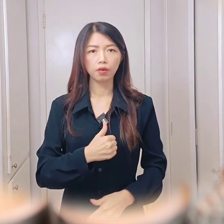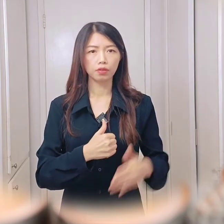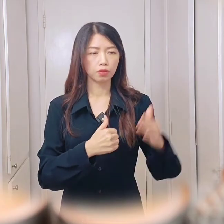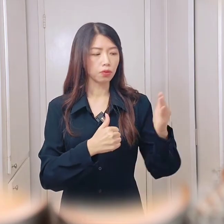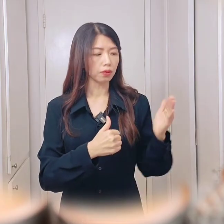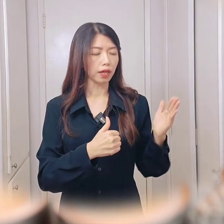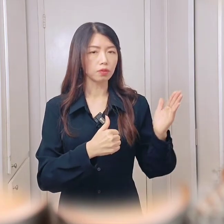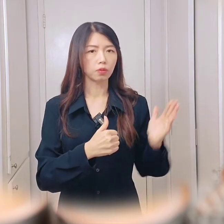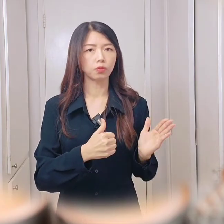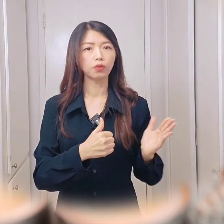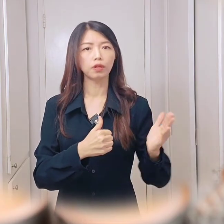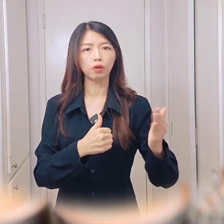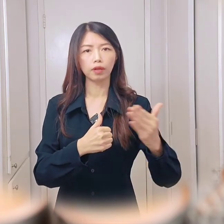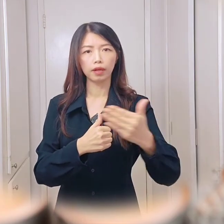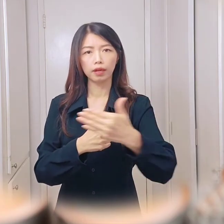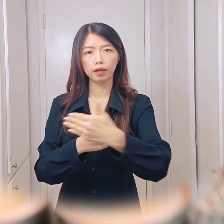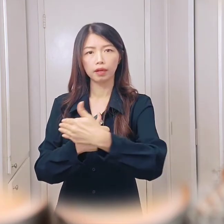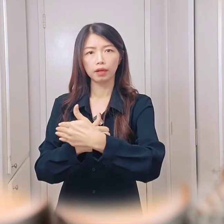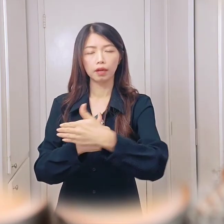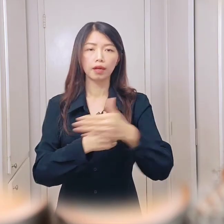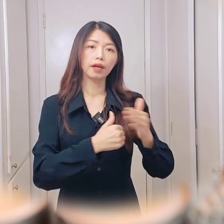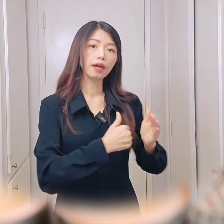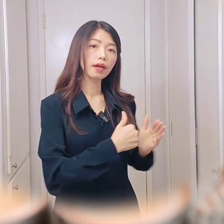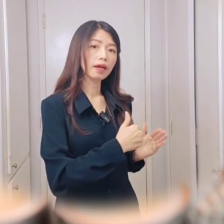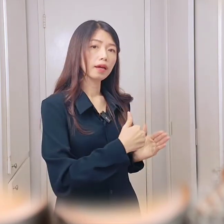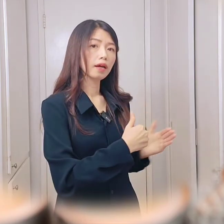이렇게 세워주시고 다른 손으로 이렇게